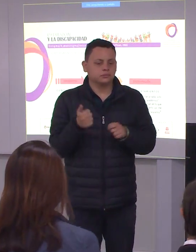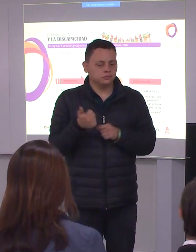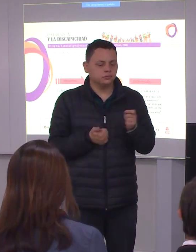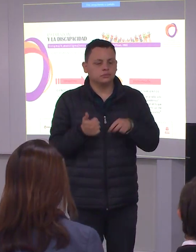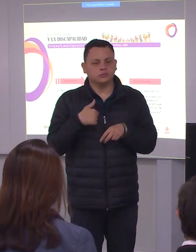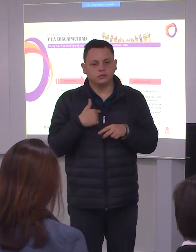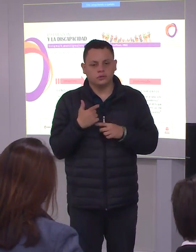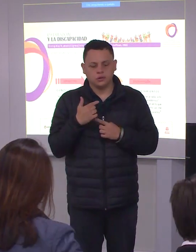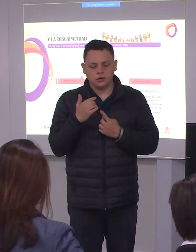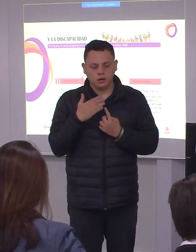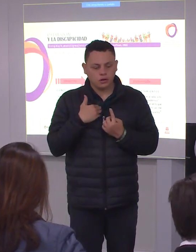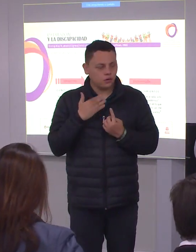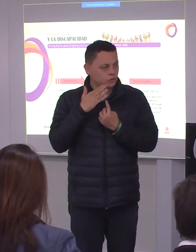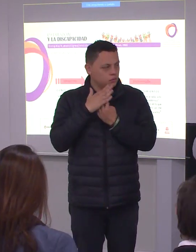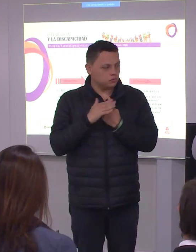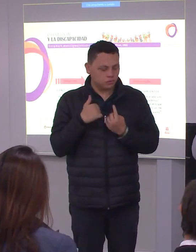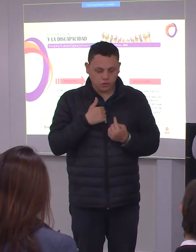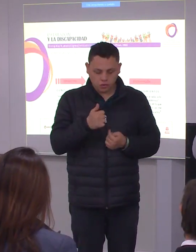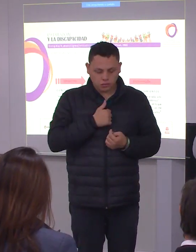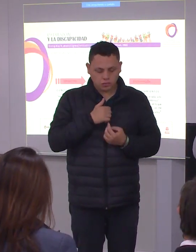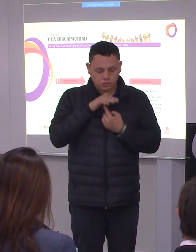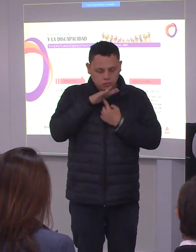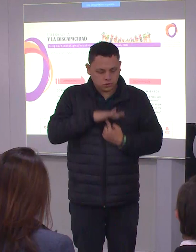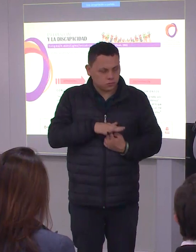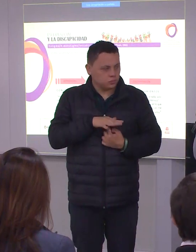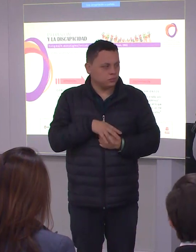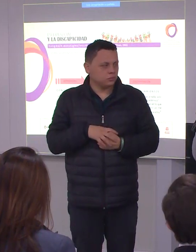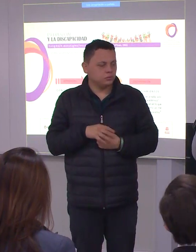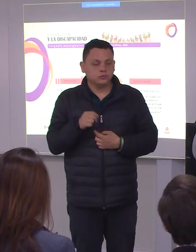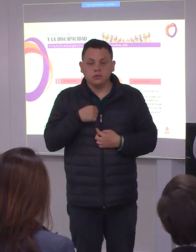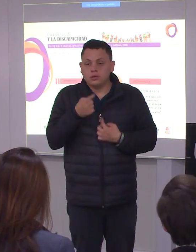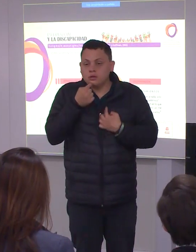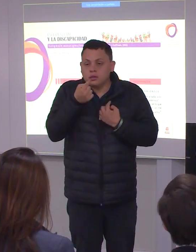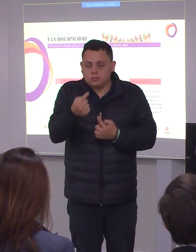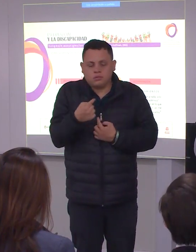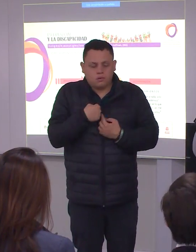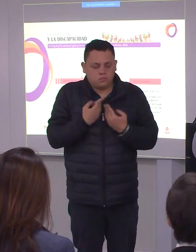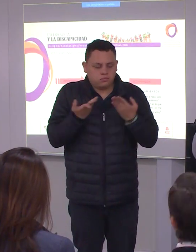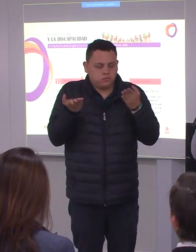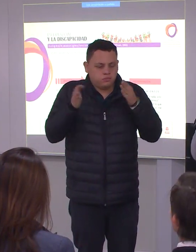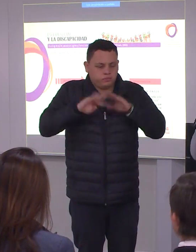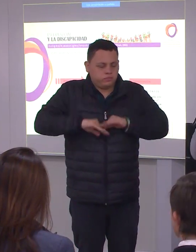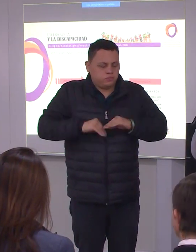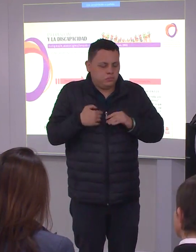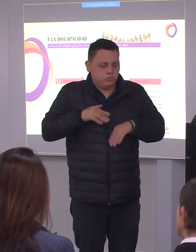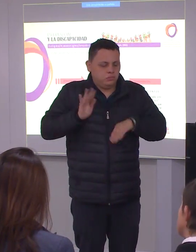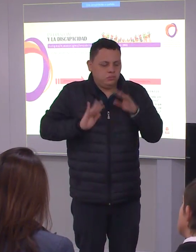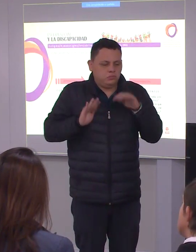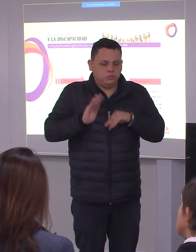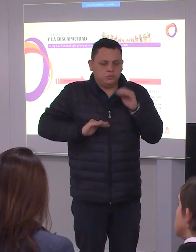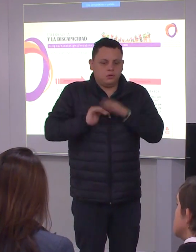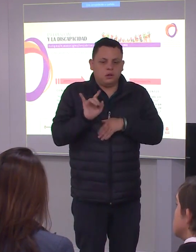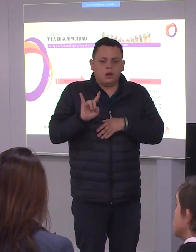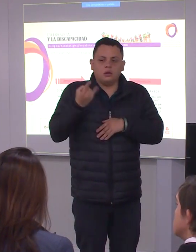autoestigma ellos no lo dicen se encubren por el temor a ser rechazados entonces